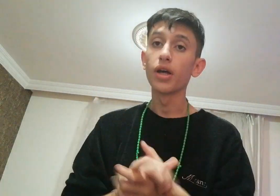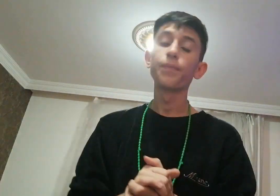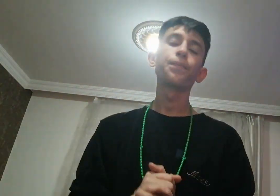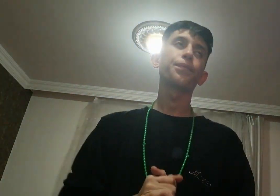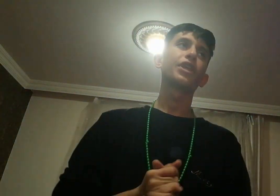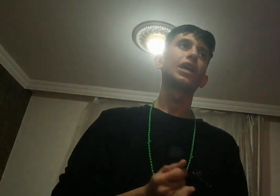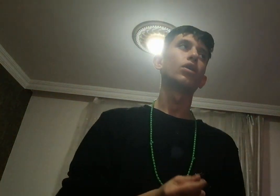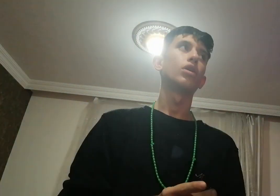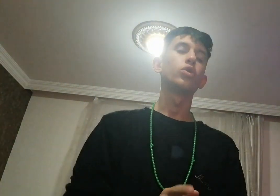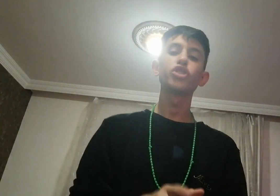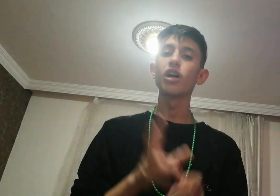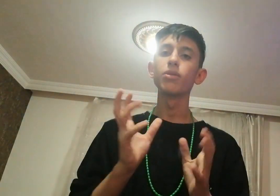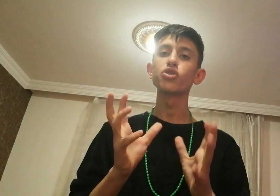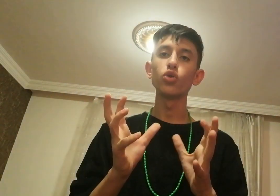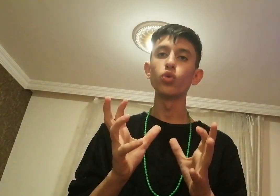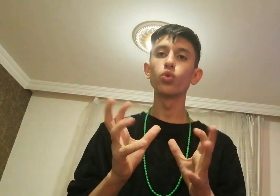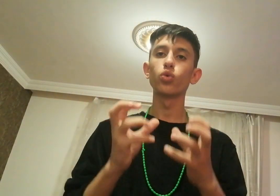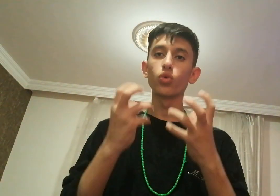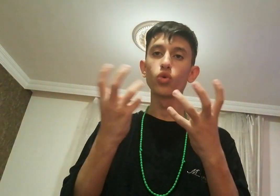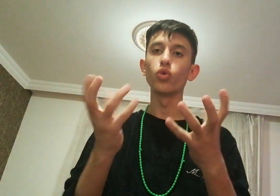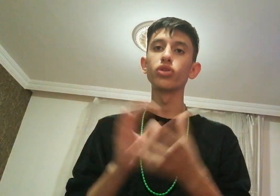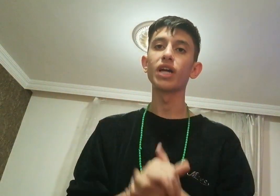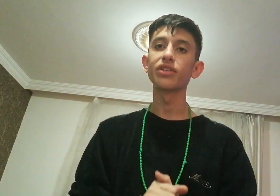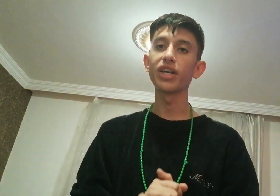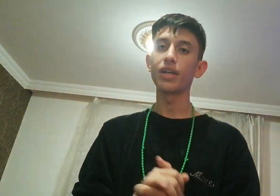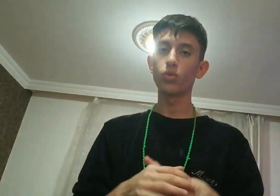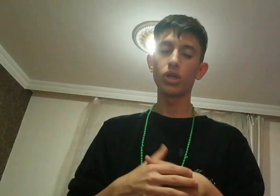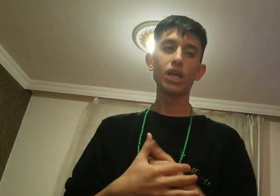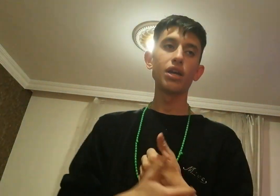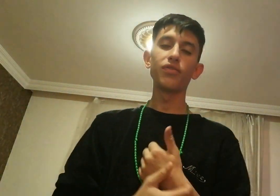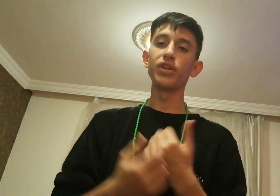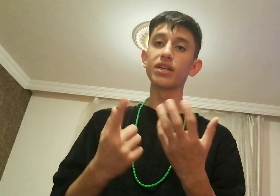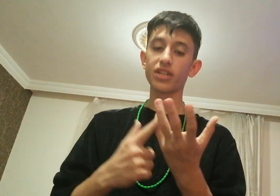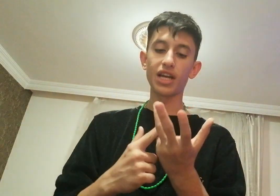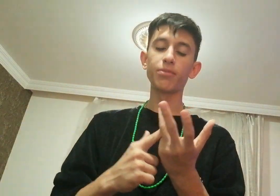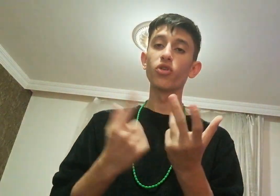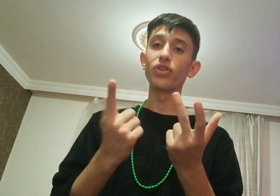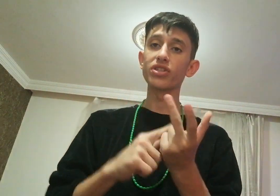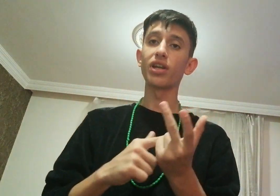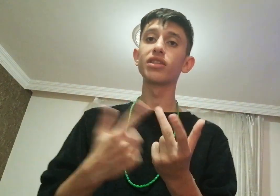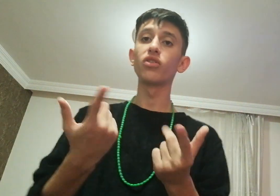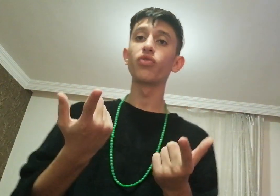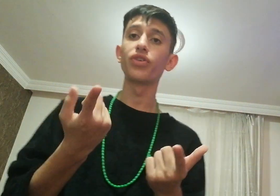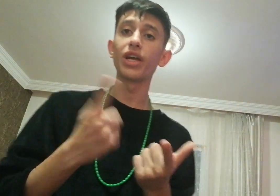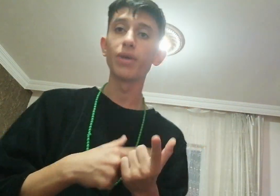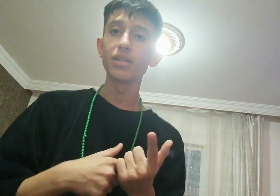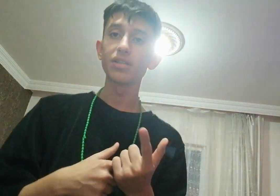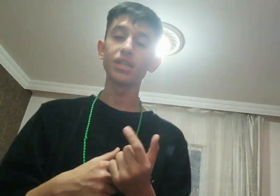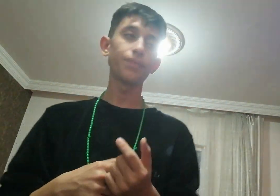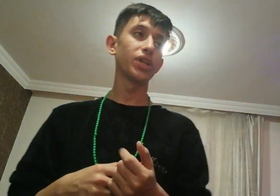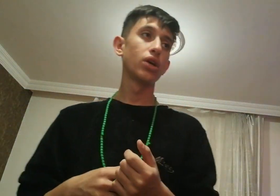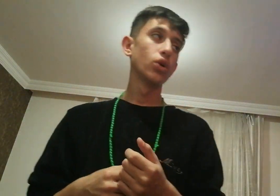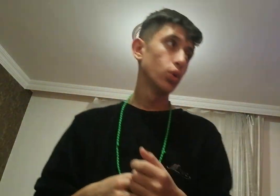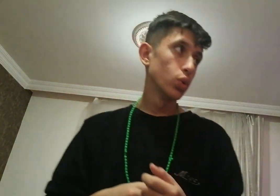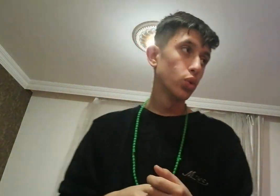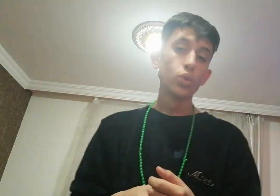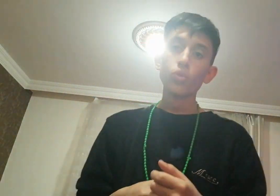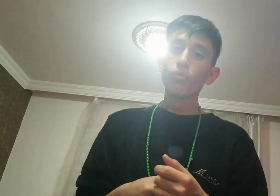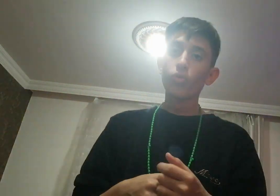الله، وشهر بس إلو، نكون تحت عينه في صيامنا وفي صلاتنا وفي عبادتنا